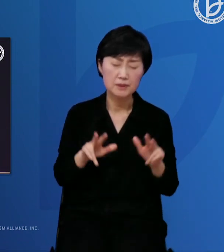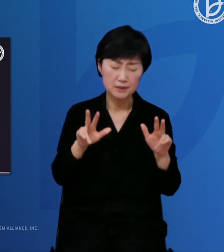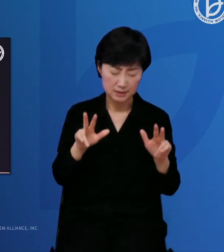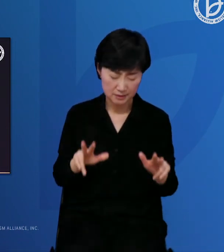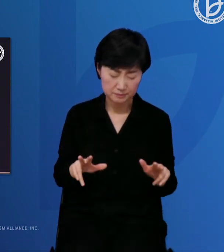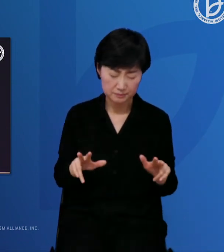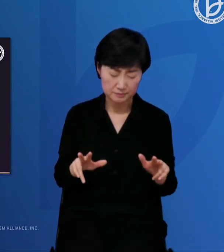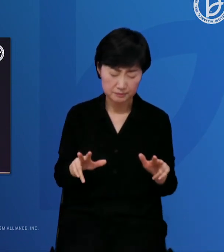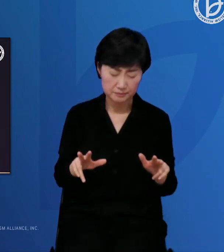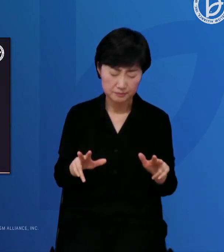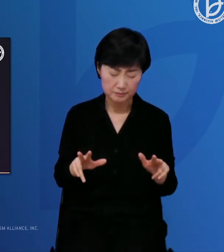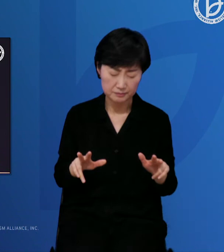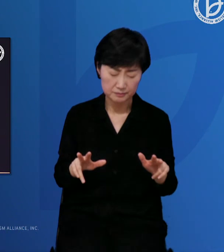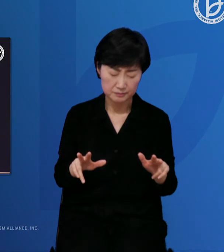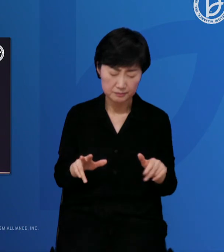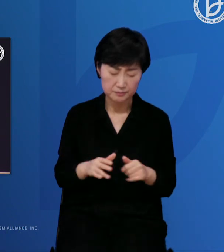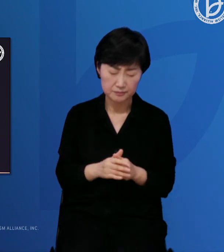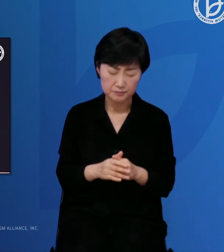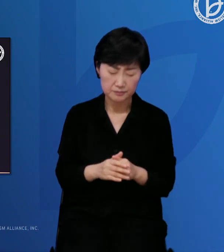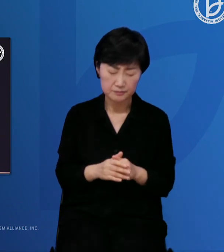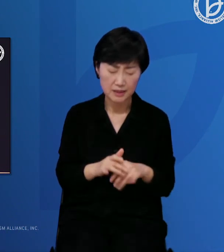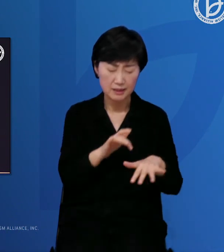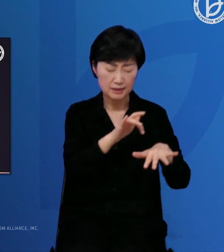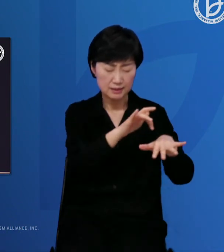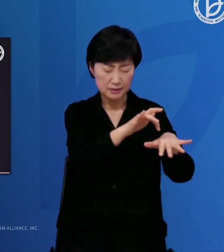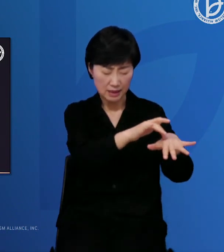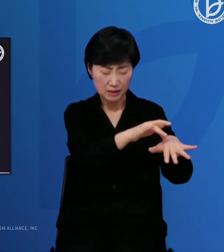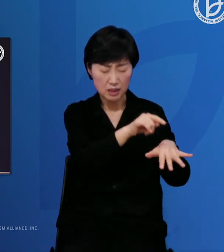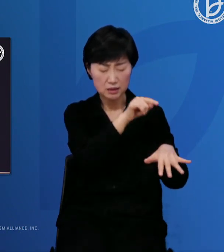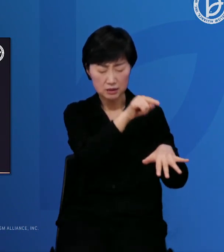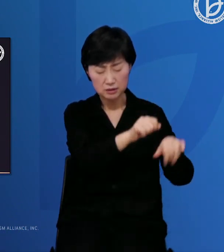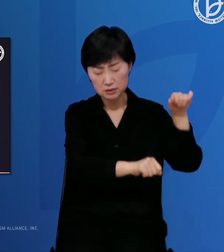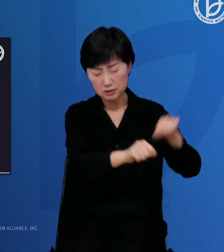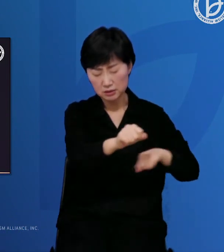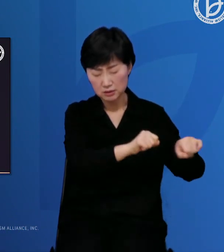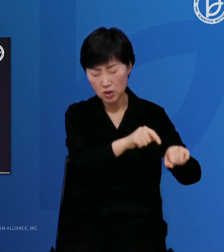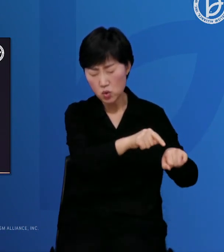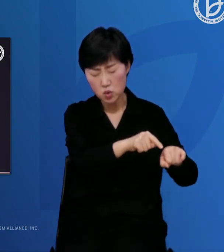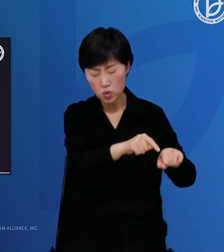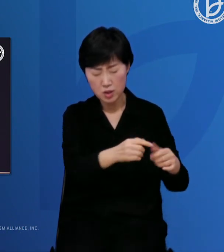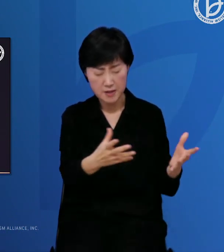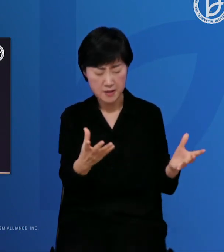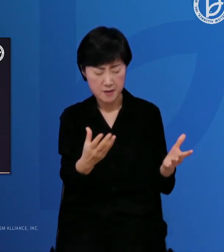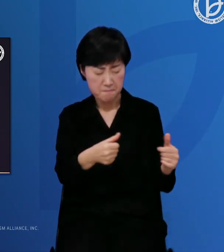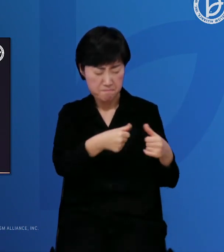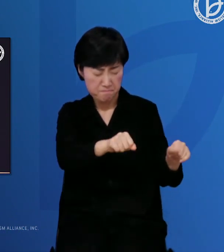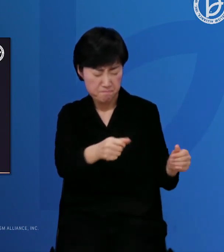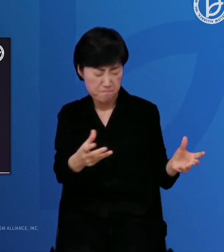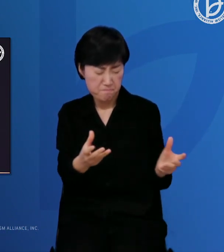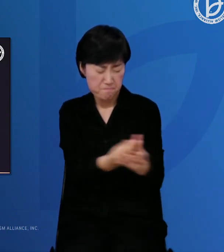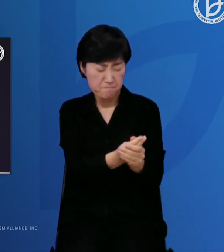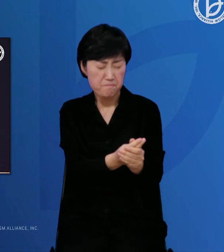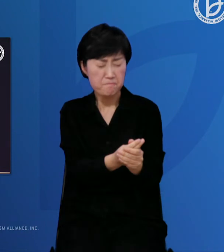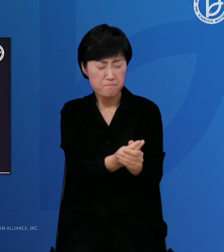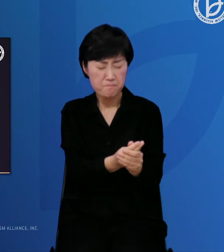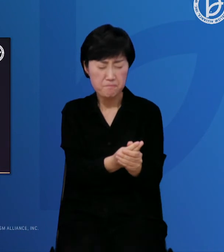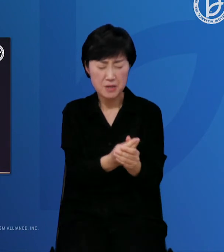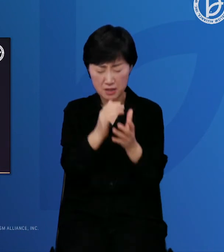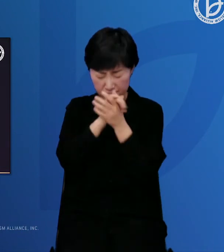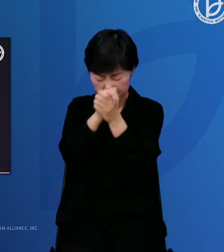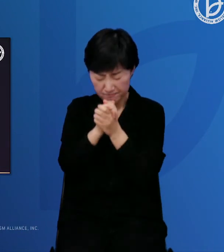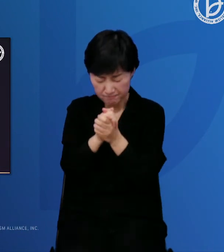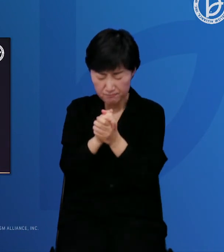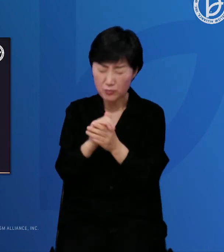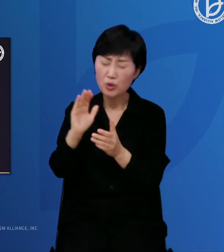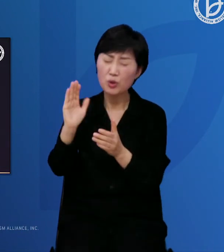지금도 눈에 보이지 않는 흑암 세력을 완전히 꺾는 한 해가 되게 해 주옵소서. And